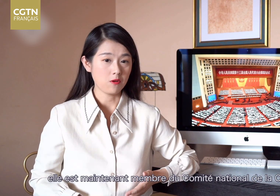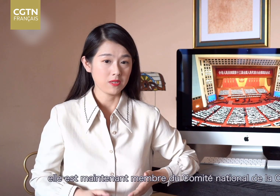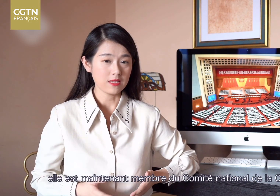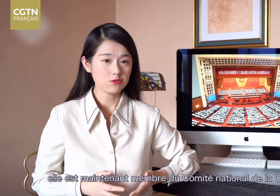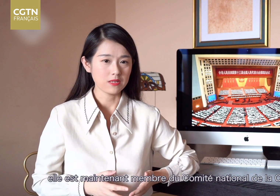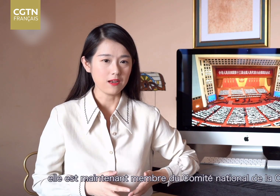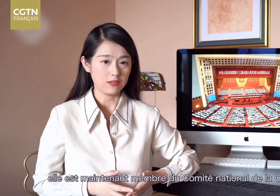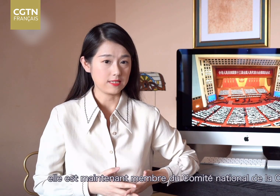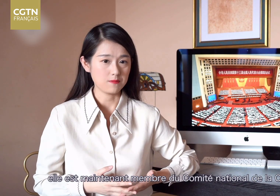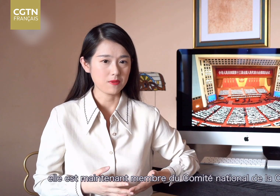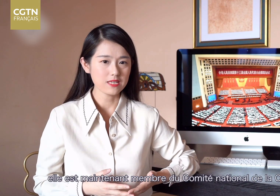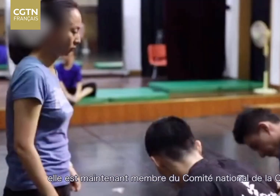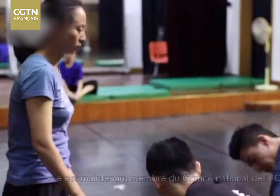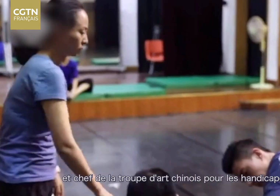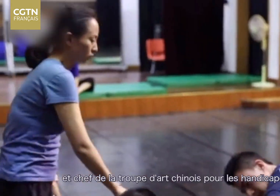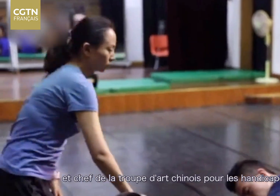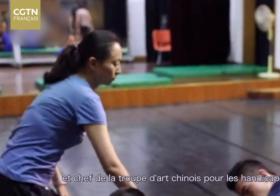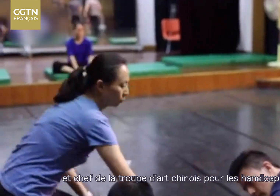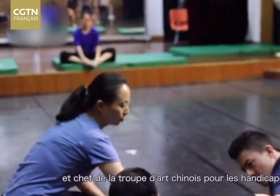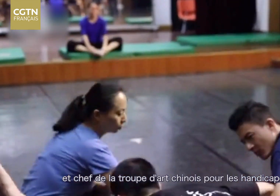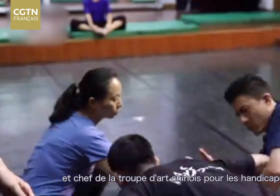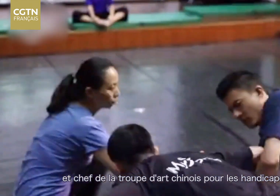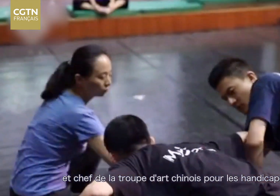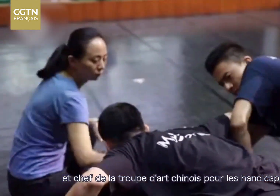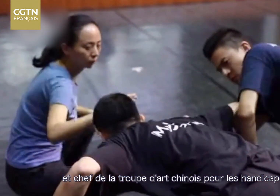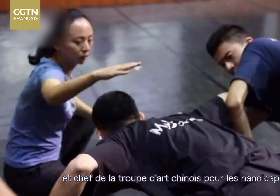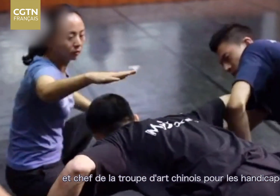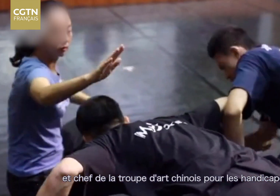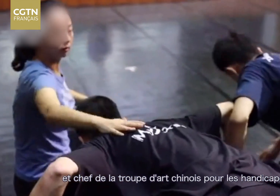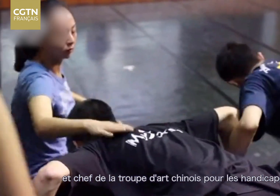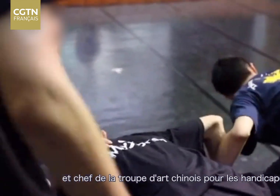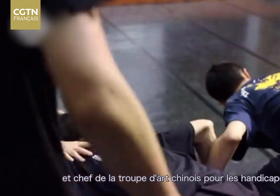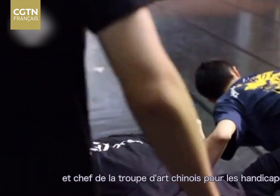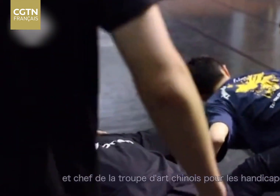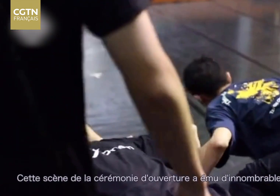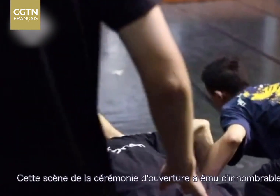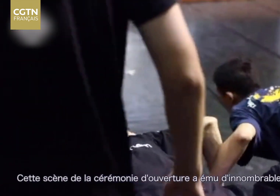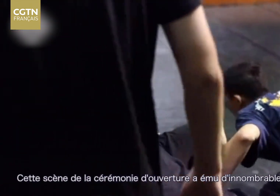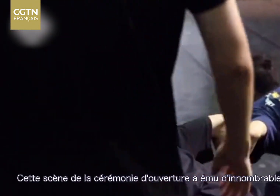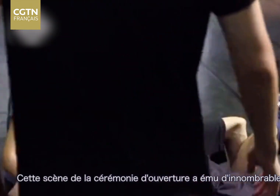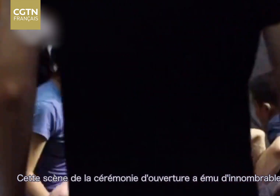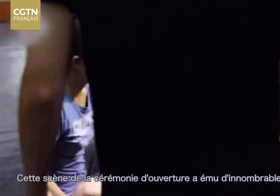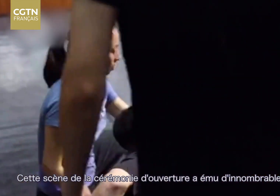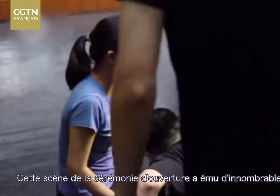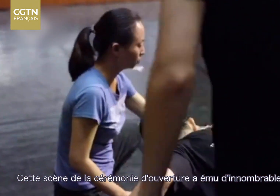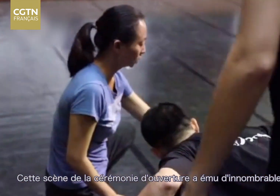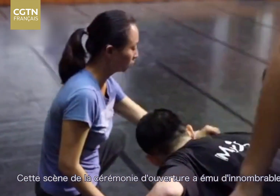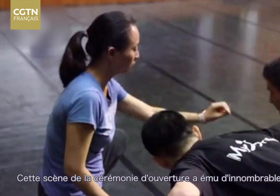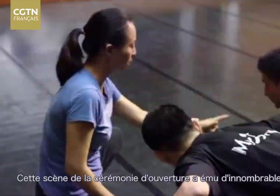comité national de la CCPBC et chef de la troupe d'art chinois pour les handicapés. Cette scène de la cérémonie d'ouverture